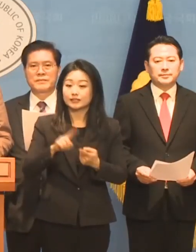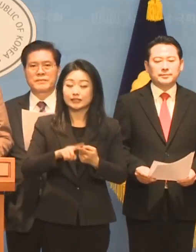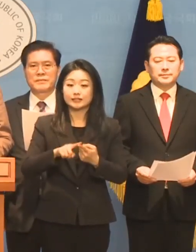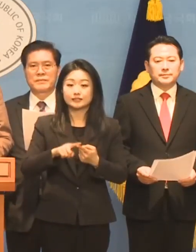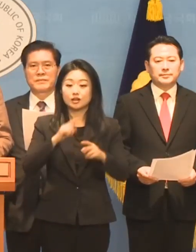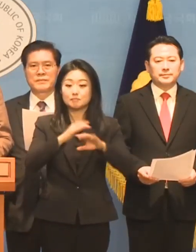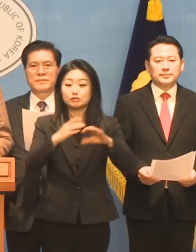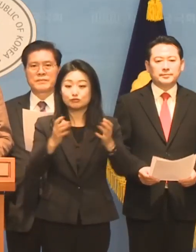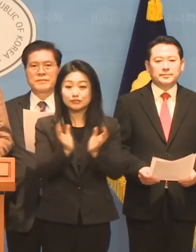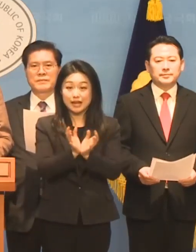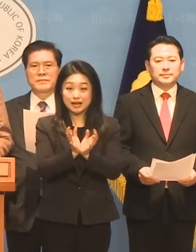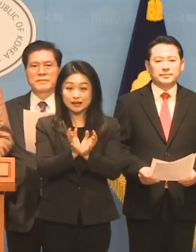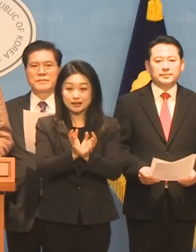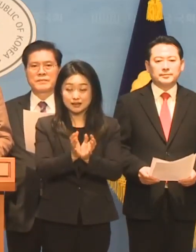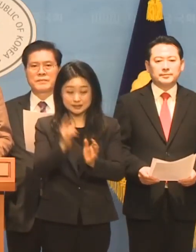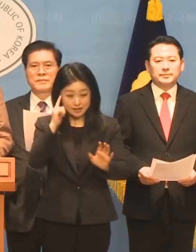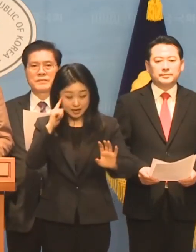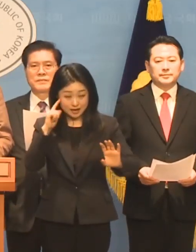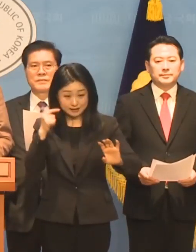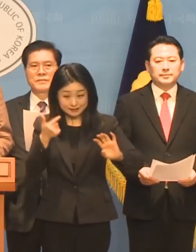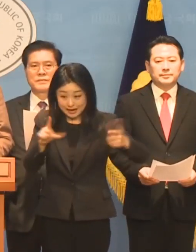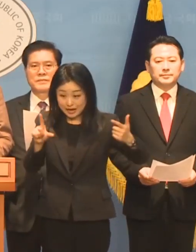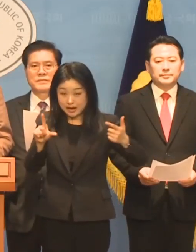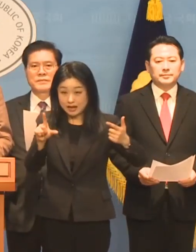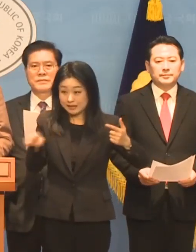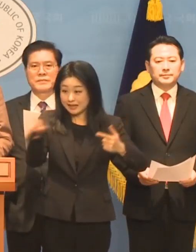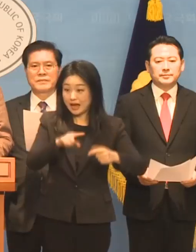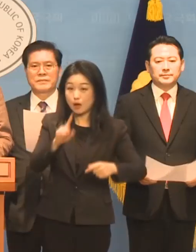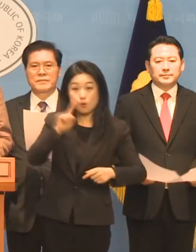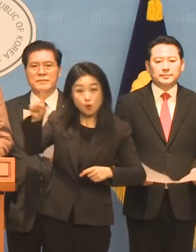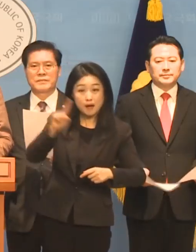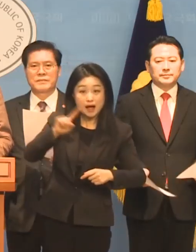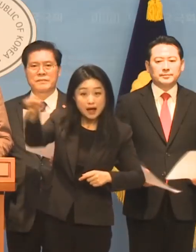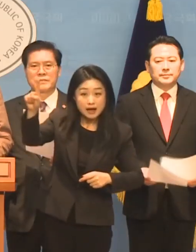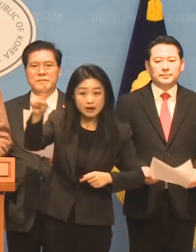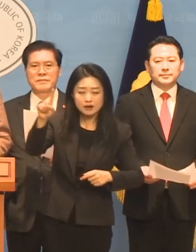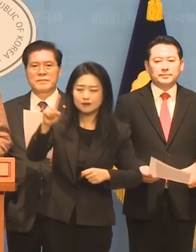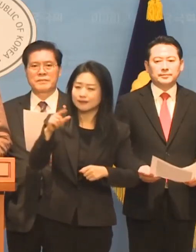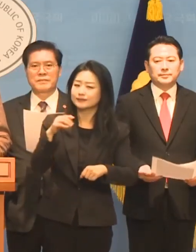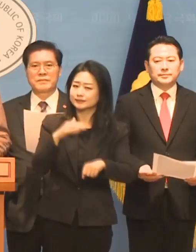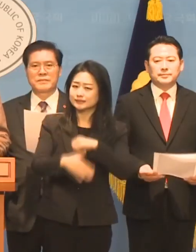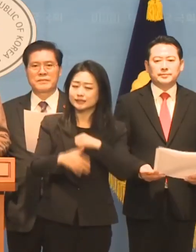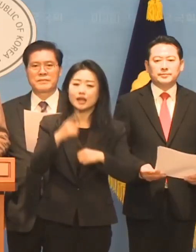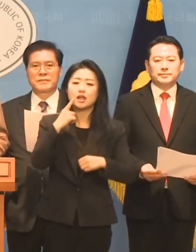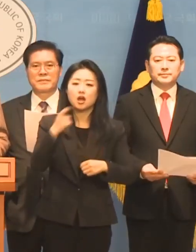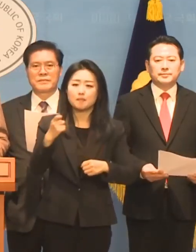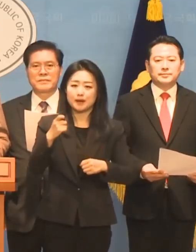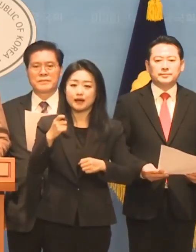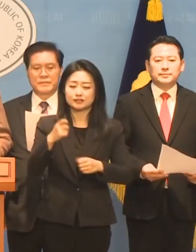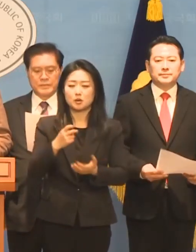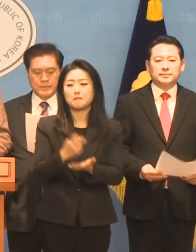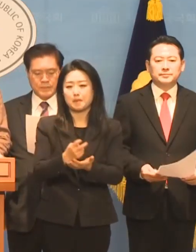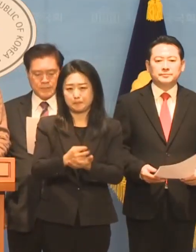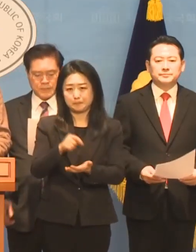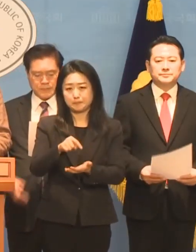앞으로 민주당 입장에 토달면 모두 고발하겠다는 대국민 겁박입니다.